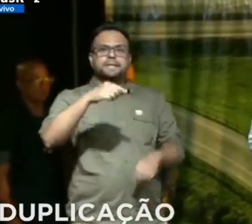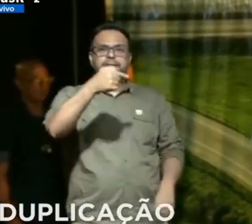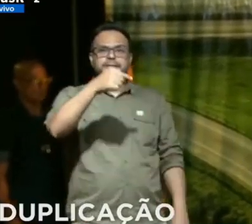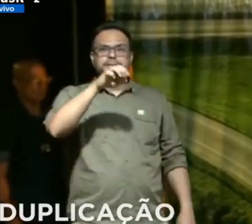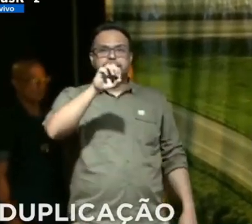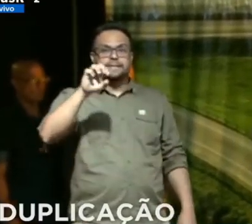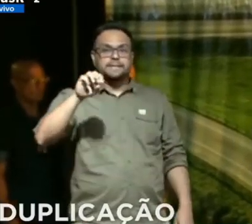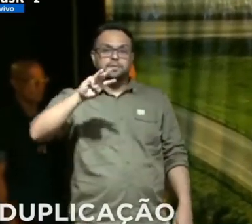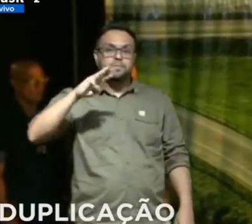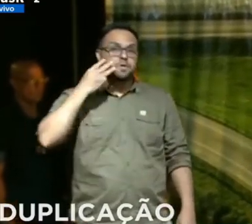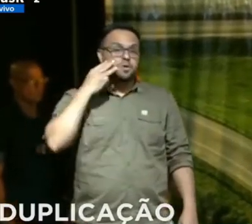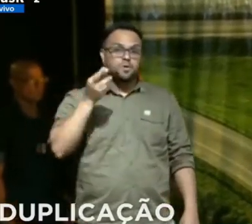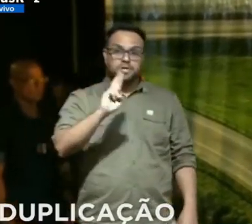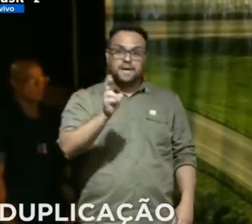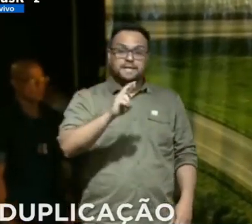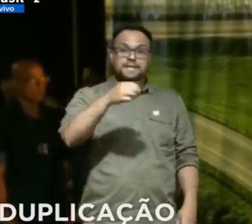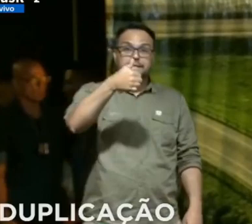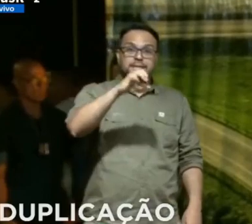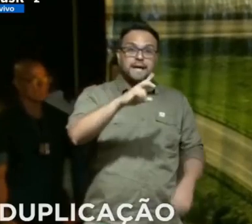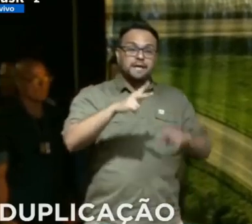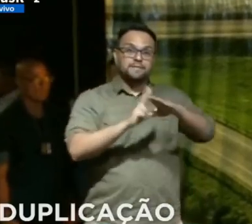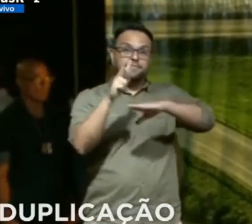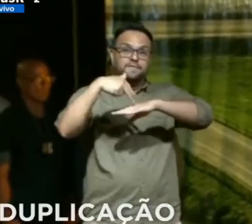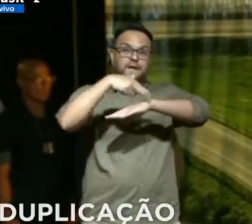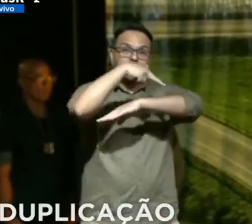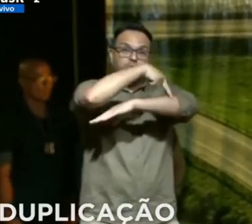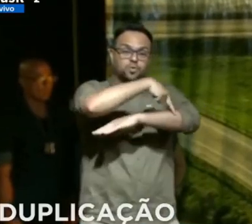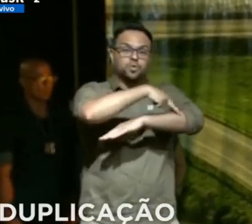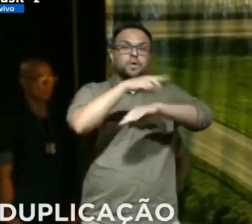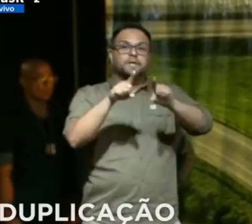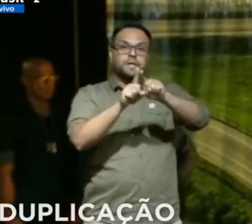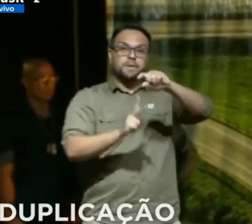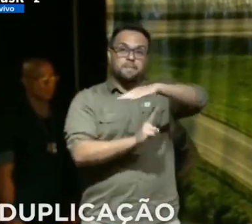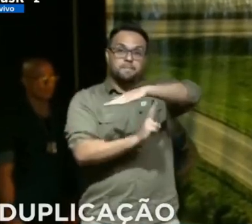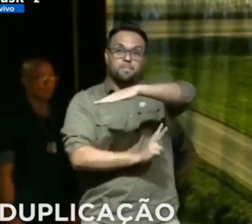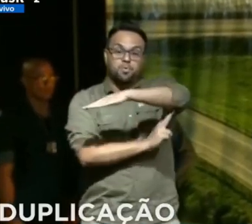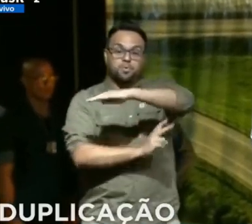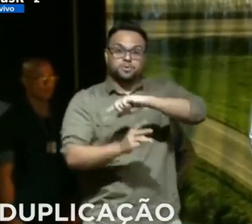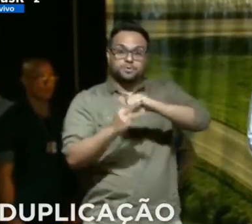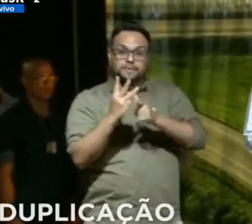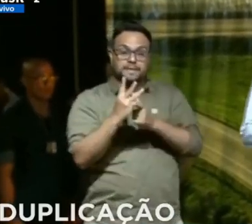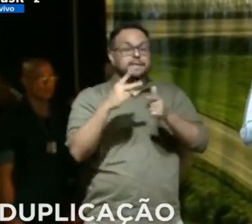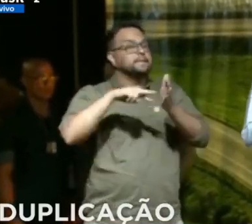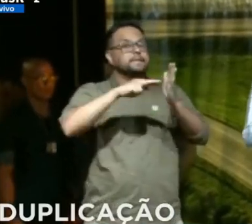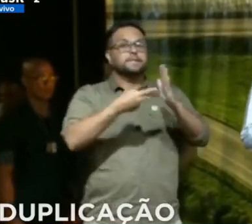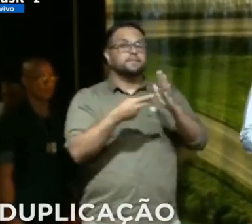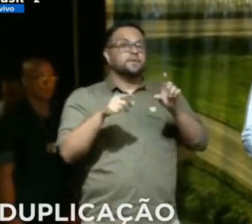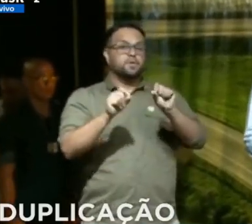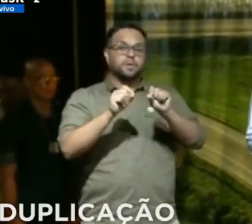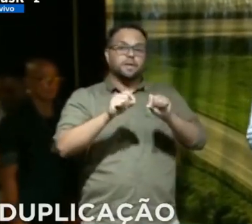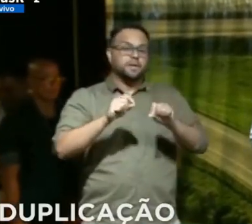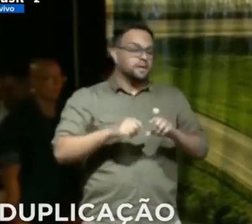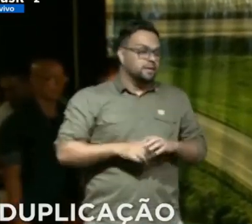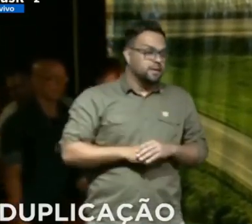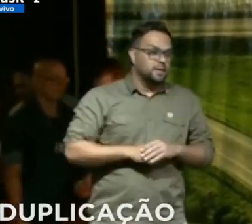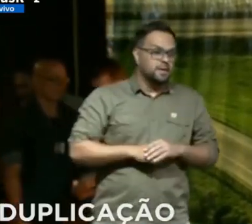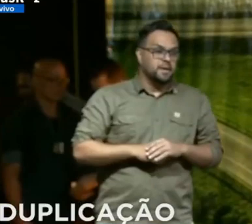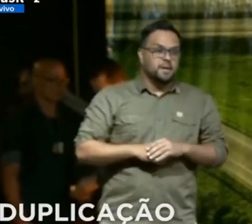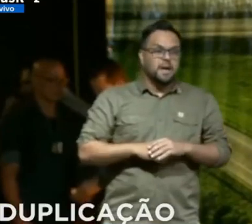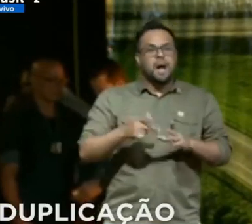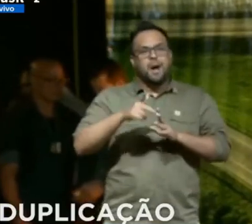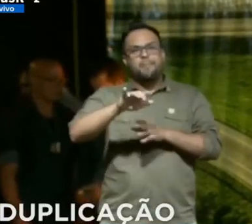reais. São 10 viadutos, 3 pontes e uma trincheira. Isso significa mais tempo com a